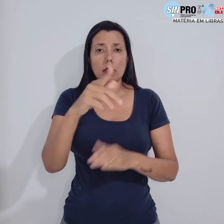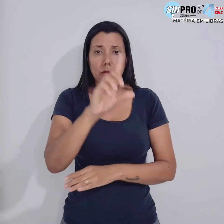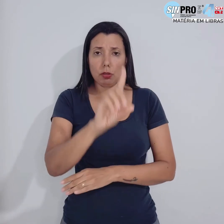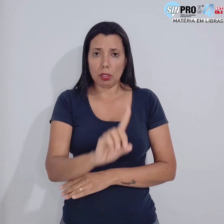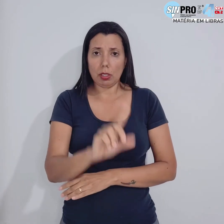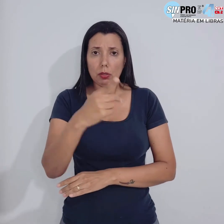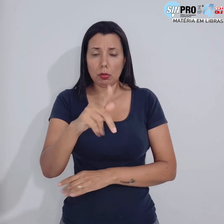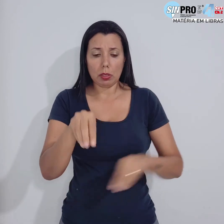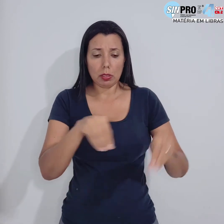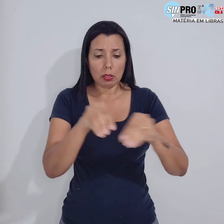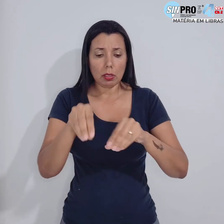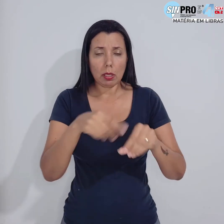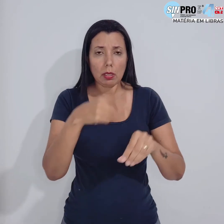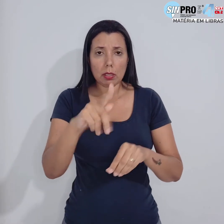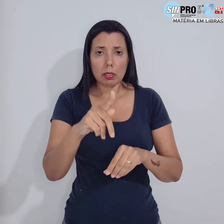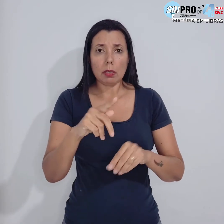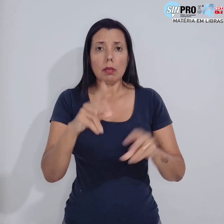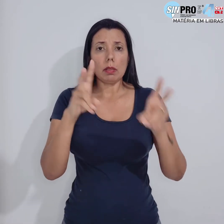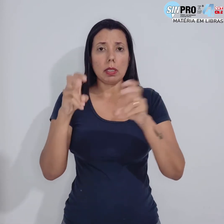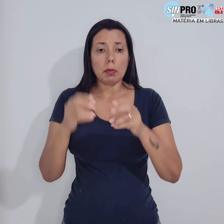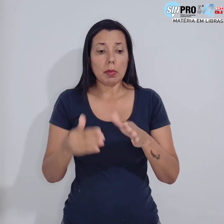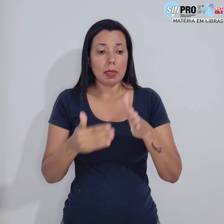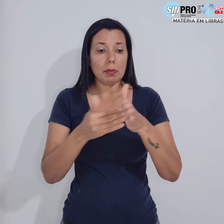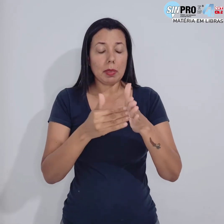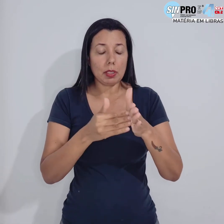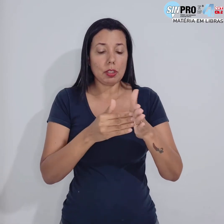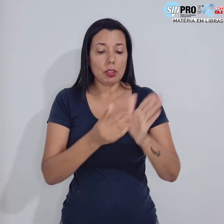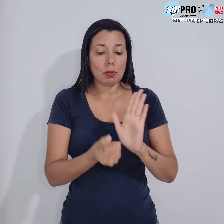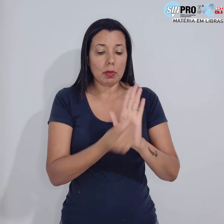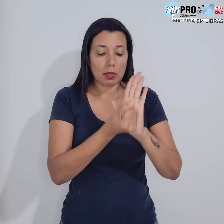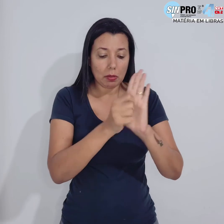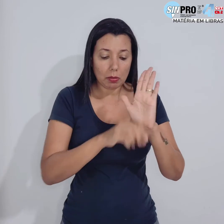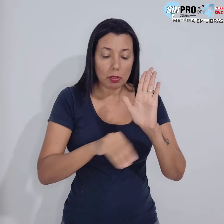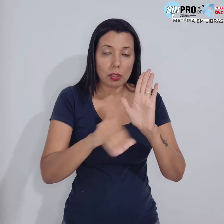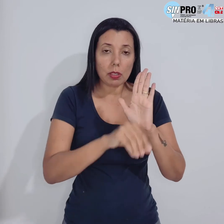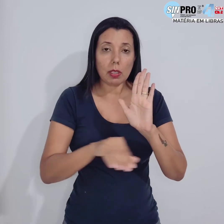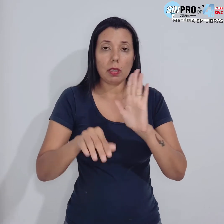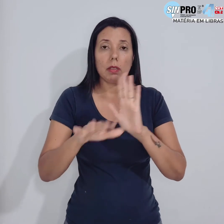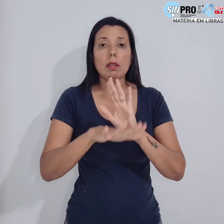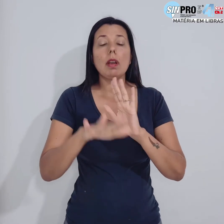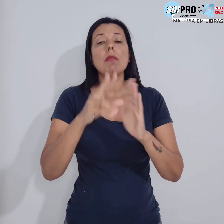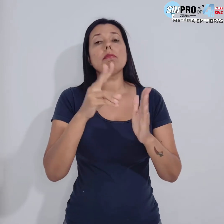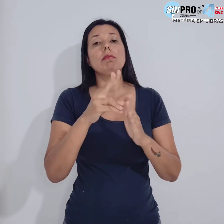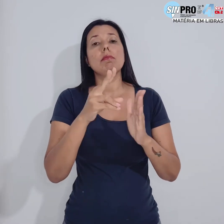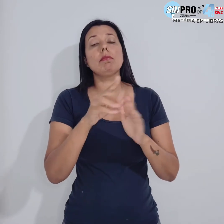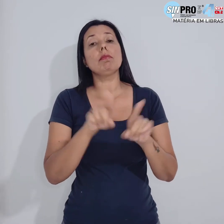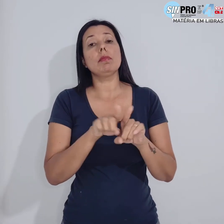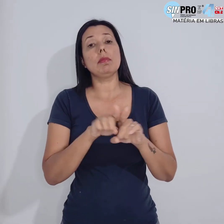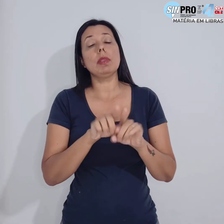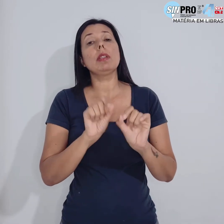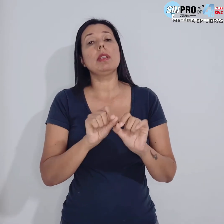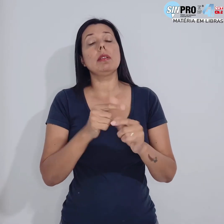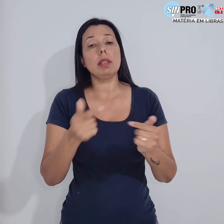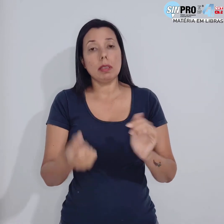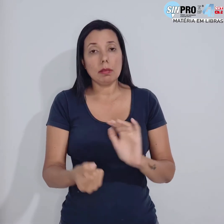luta hoje está centrada na manutenção daquilo que está escrito na Constituição Federal de